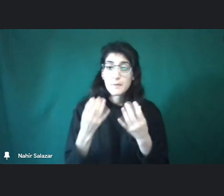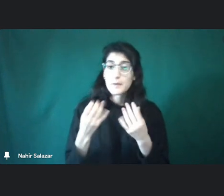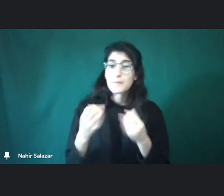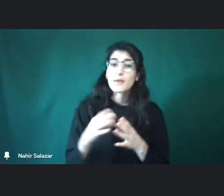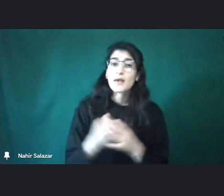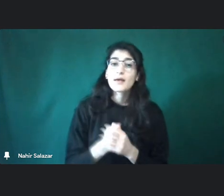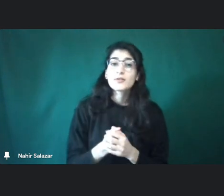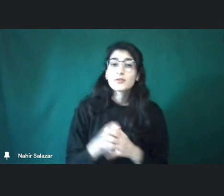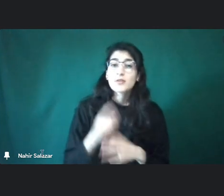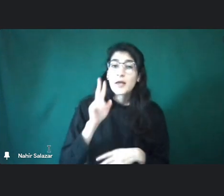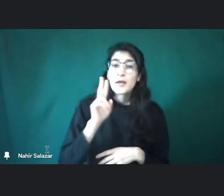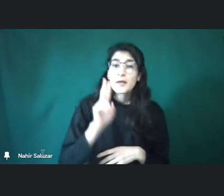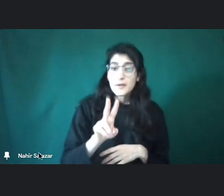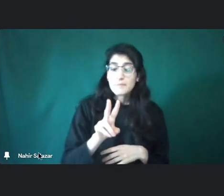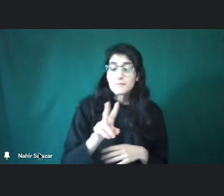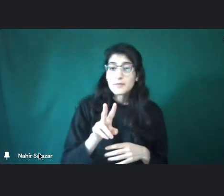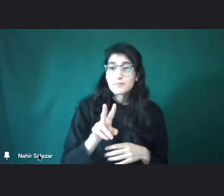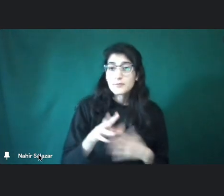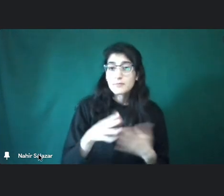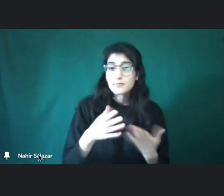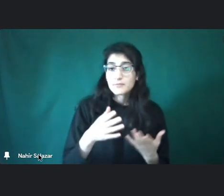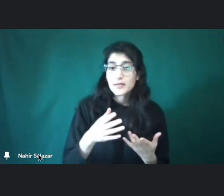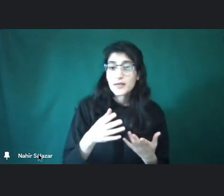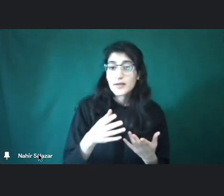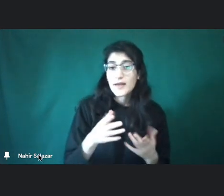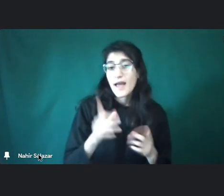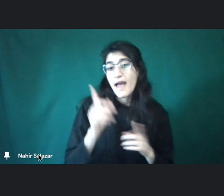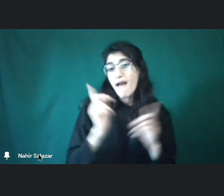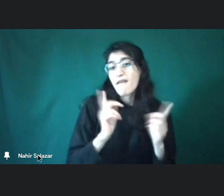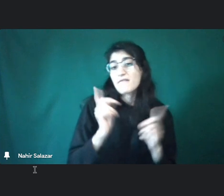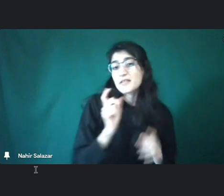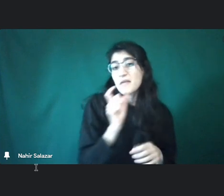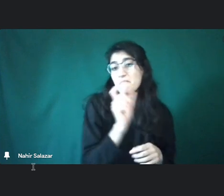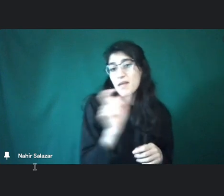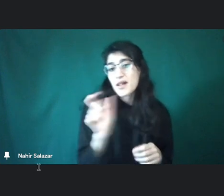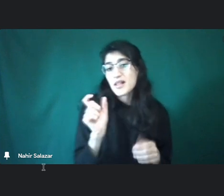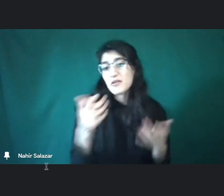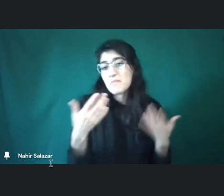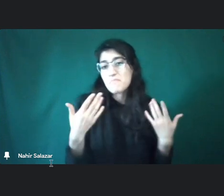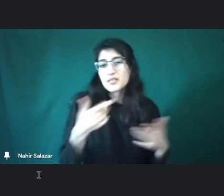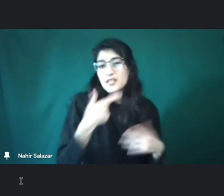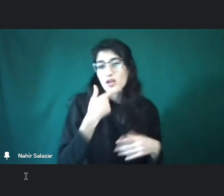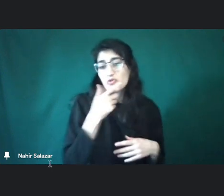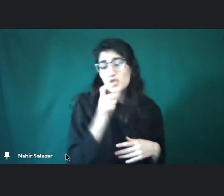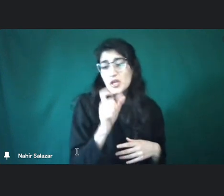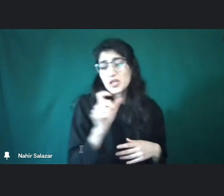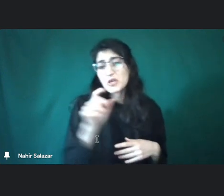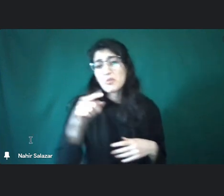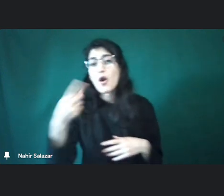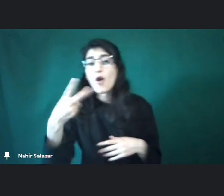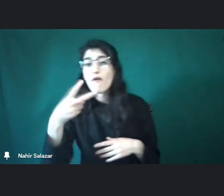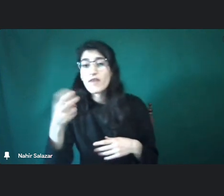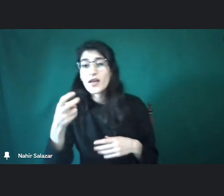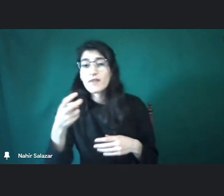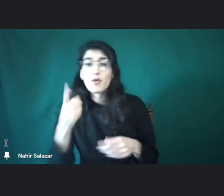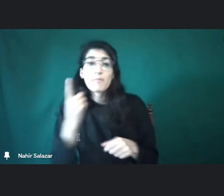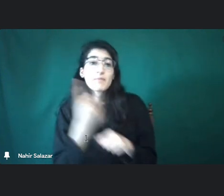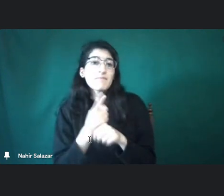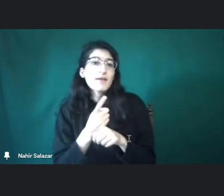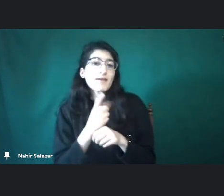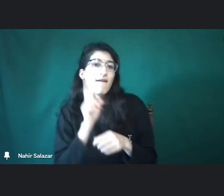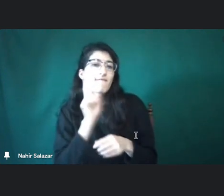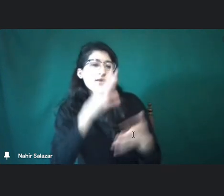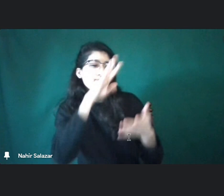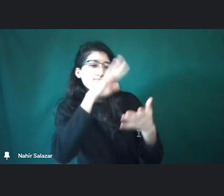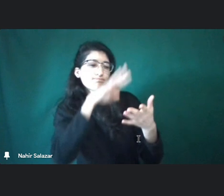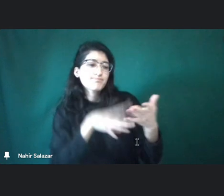muchas palabras que son sustantivos y verbos, ¿sí? Tenemos que ver cómo están actuando. Pero acá el I estaba